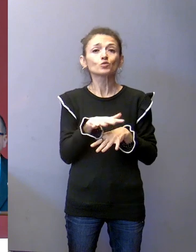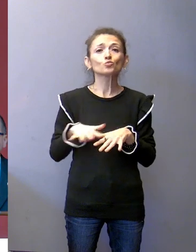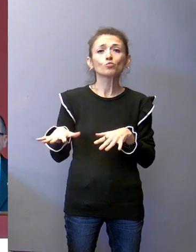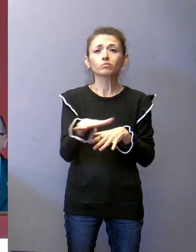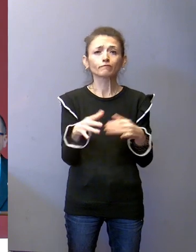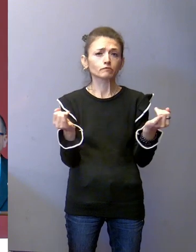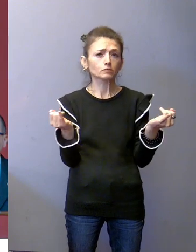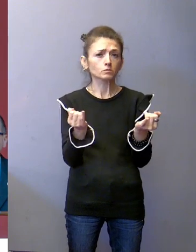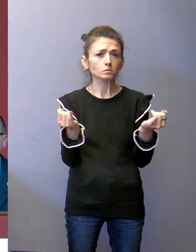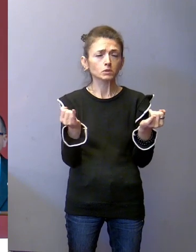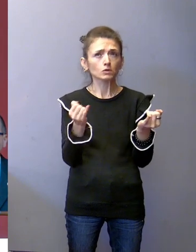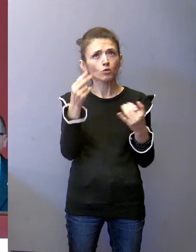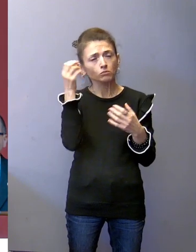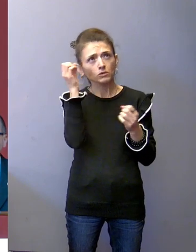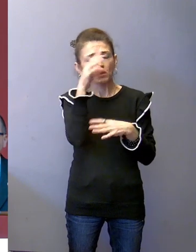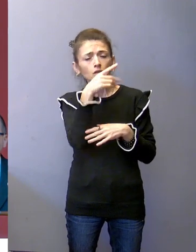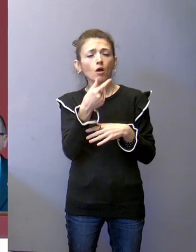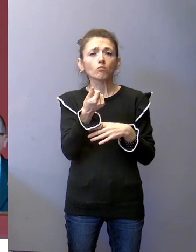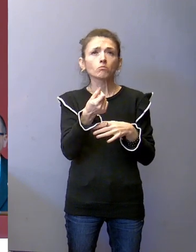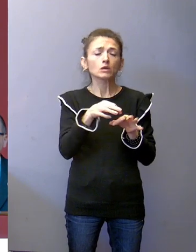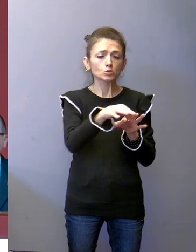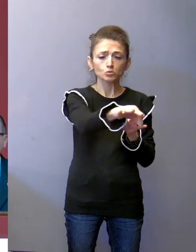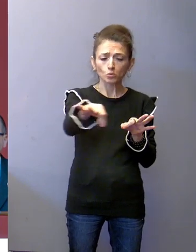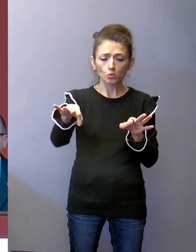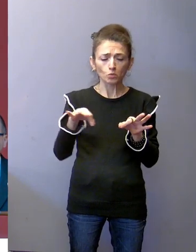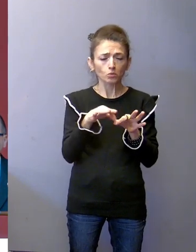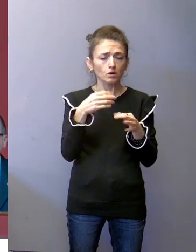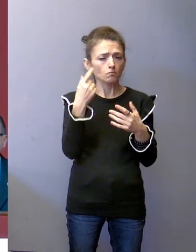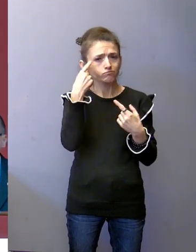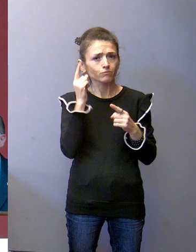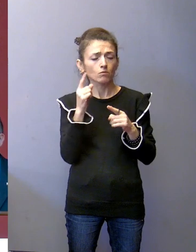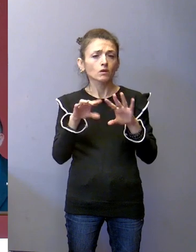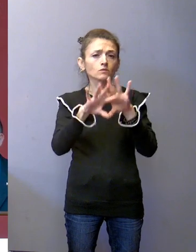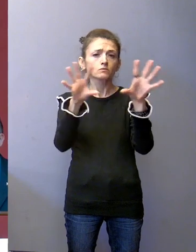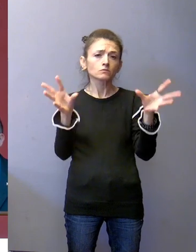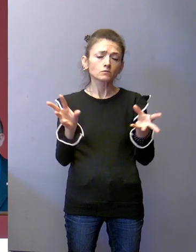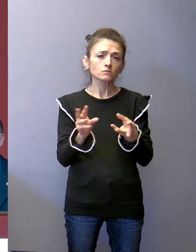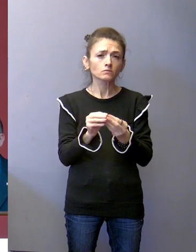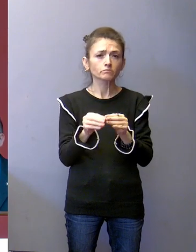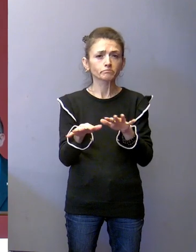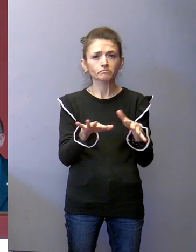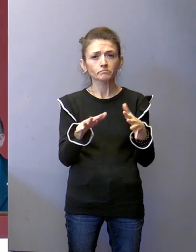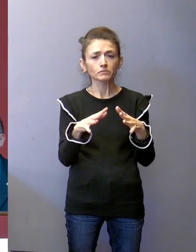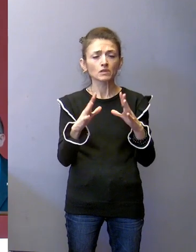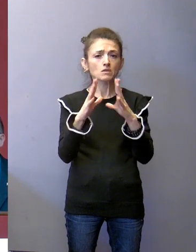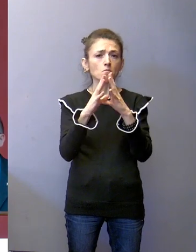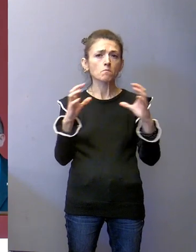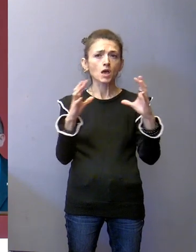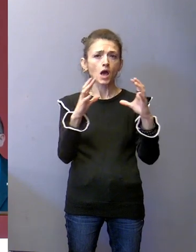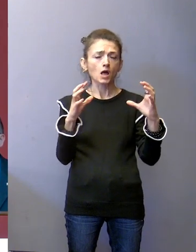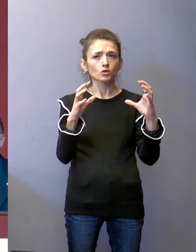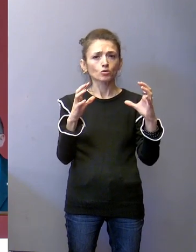piuttosto limitata ve lo ricordo esattamente il numero dei metri ma diciamo nel complesso dell'interezza di questo impianto